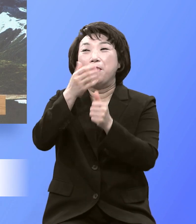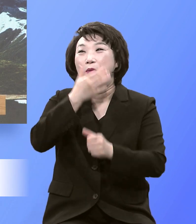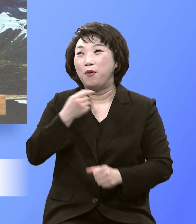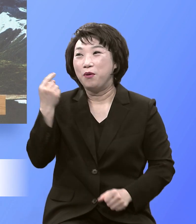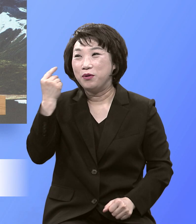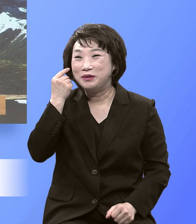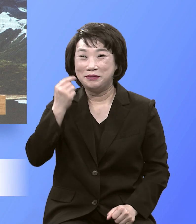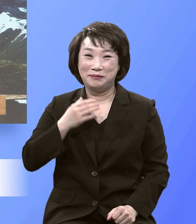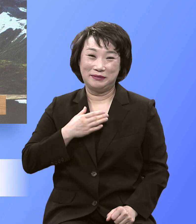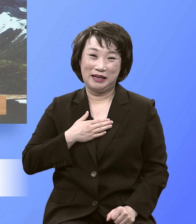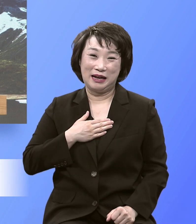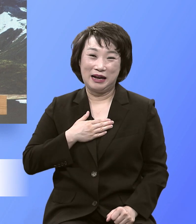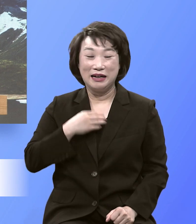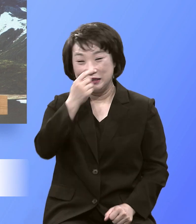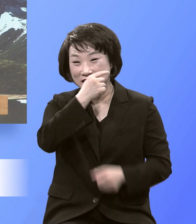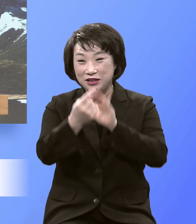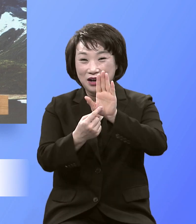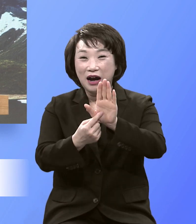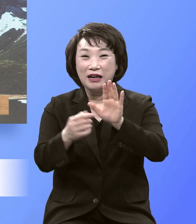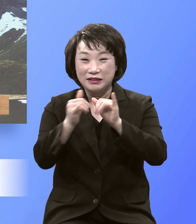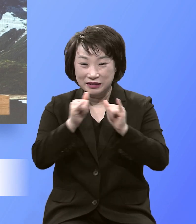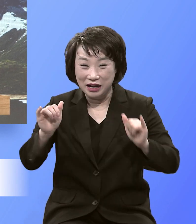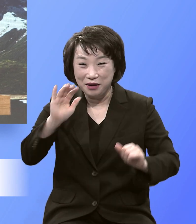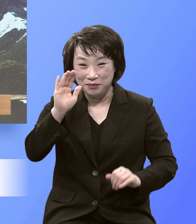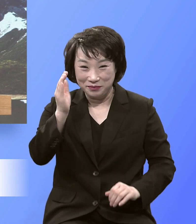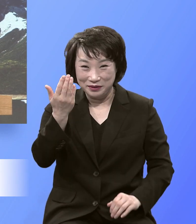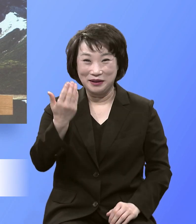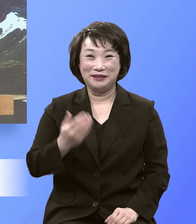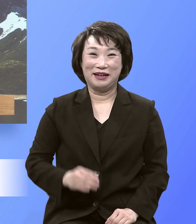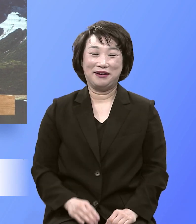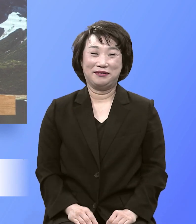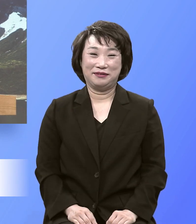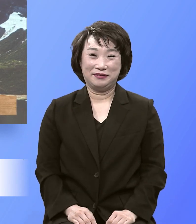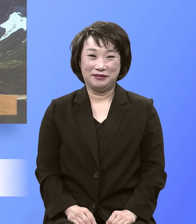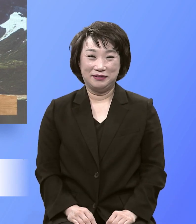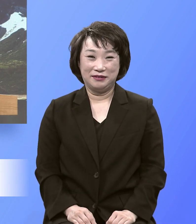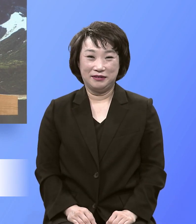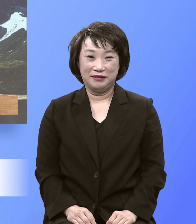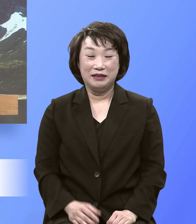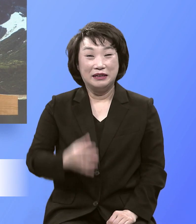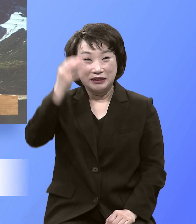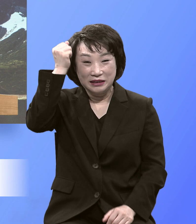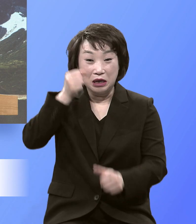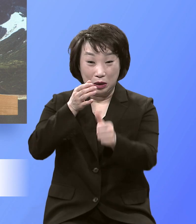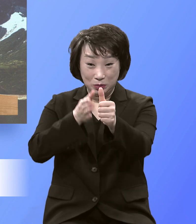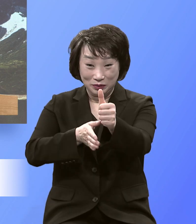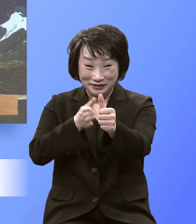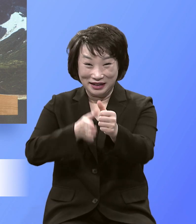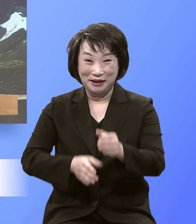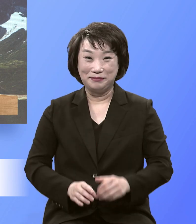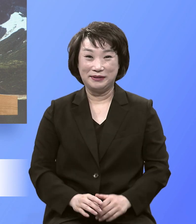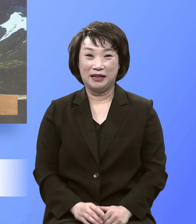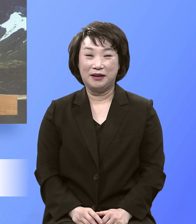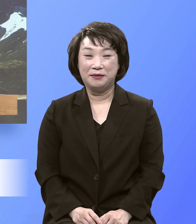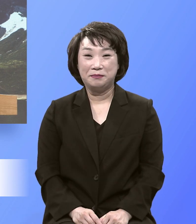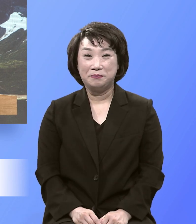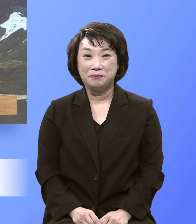복음을 증거하는 사람이 된다고 하는 사실을 잊어서는 안 됩니다.